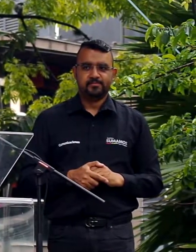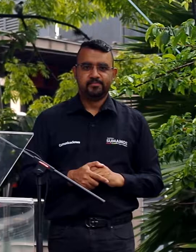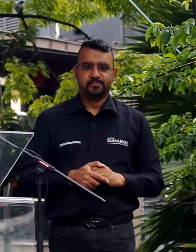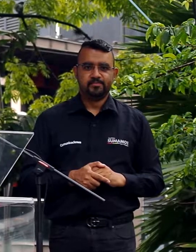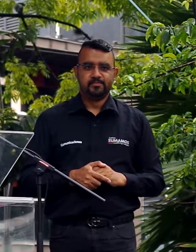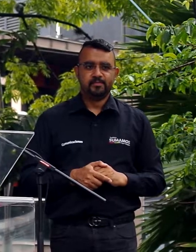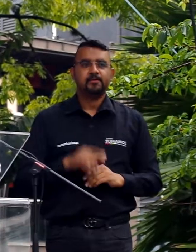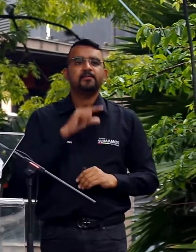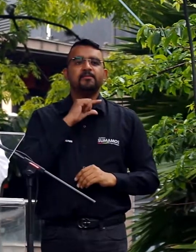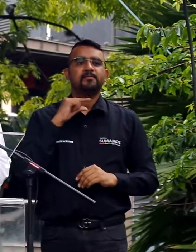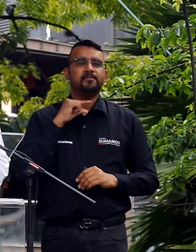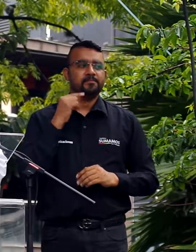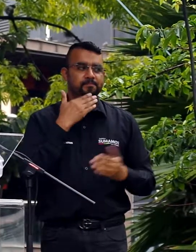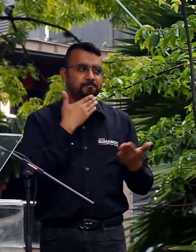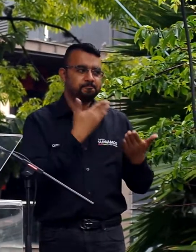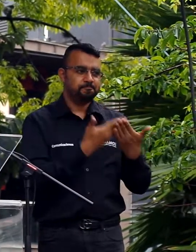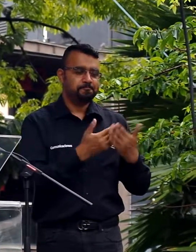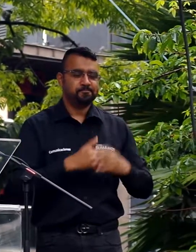Gracias, Padre.